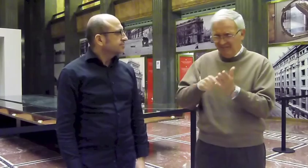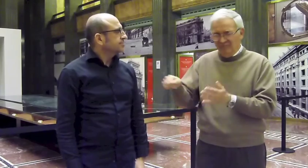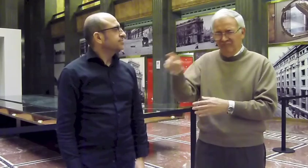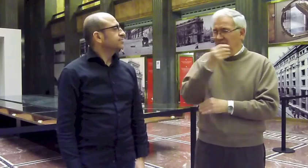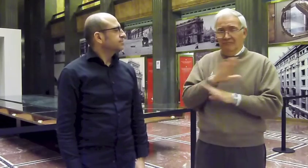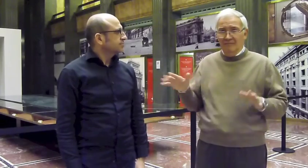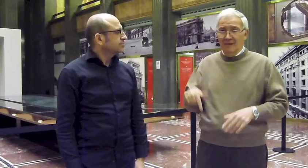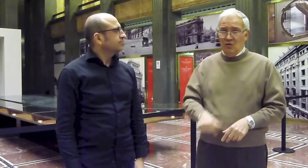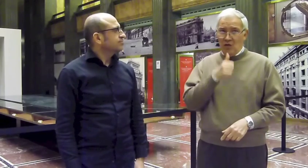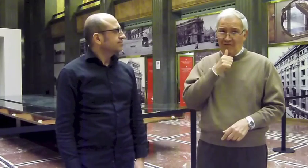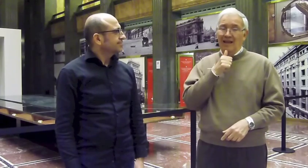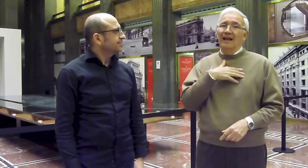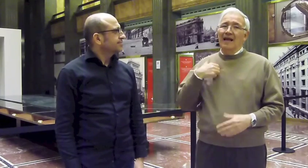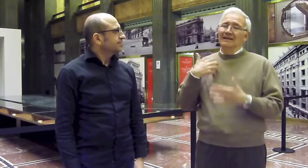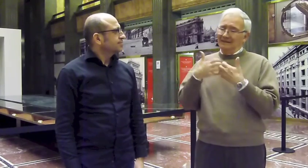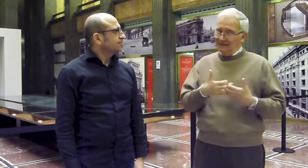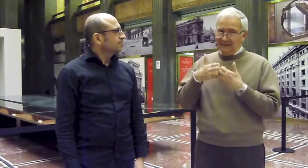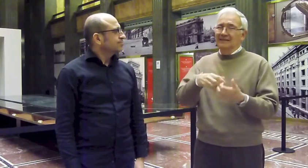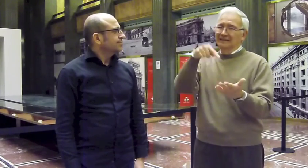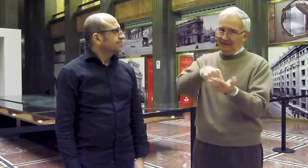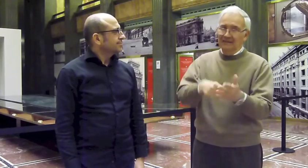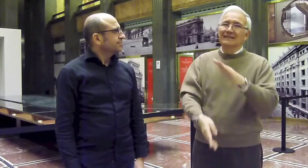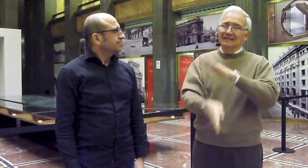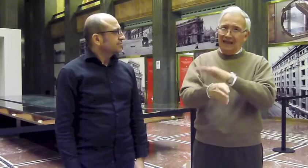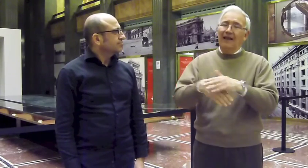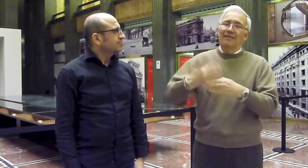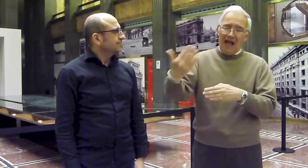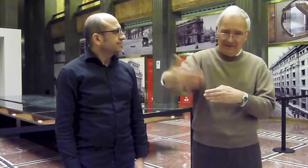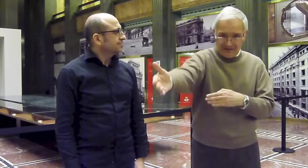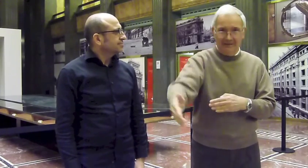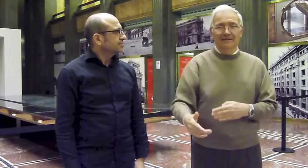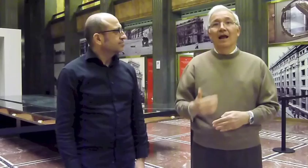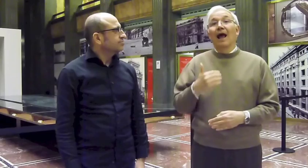accesibles. Hay explicaciones y en España tenemos que seguir luchando